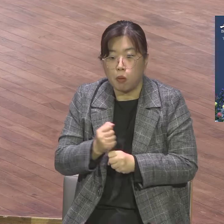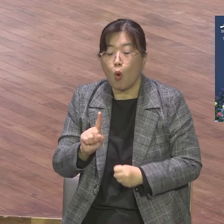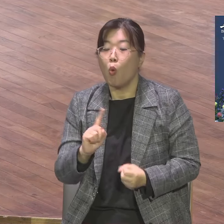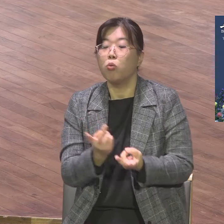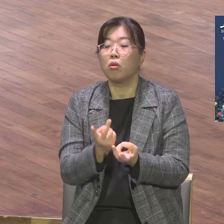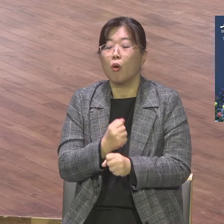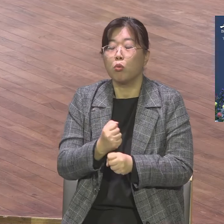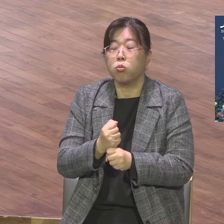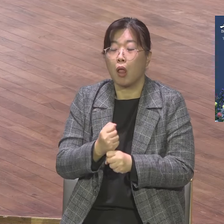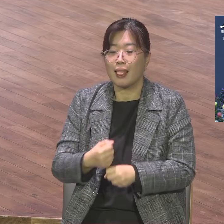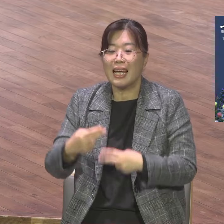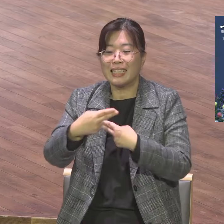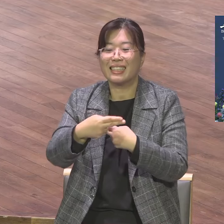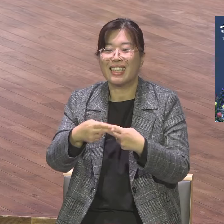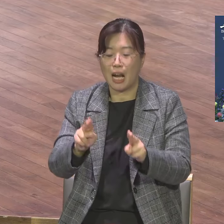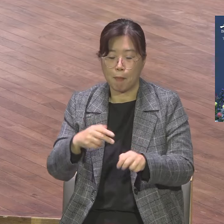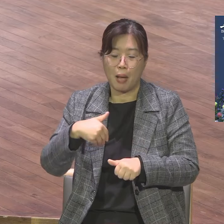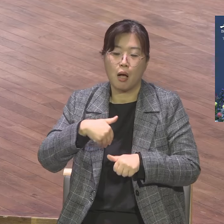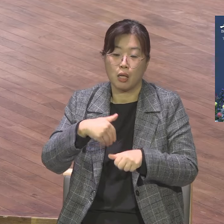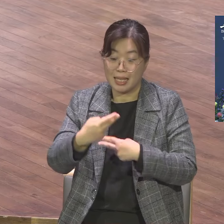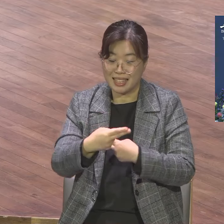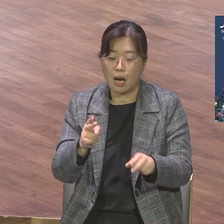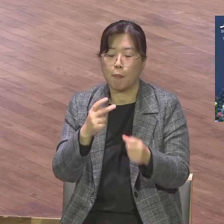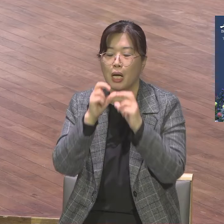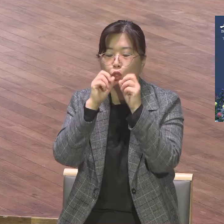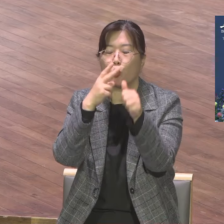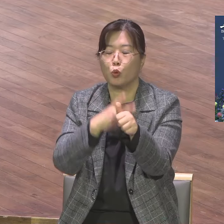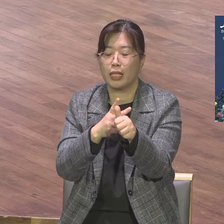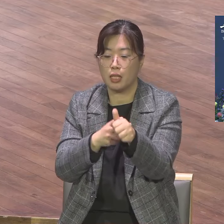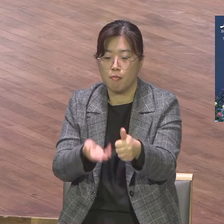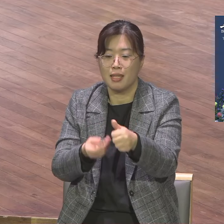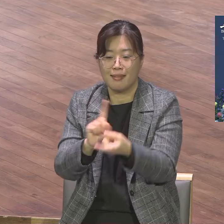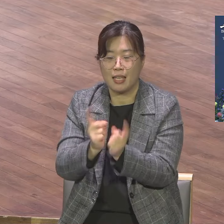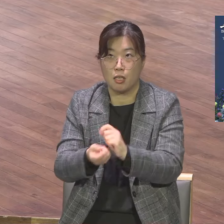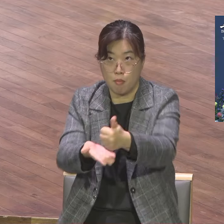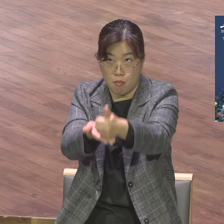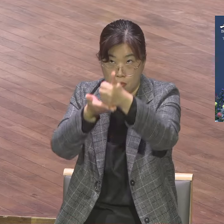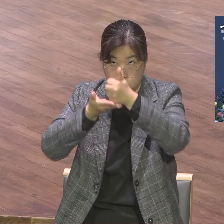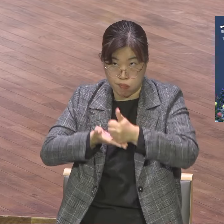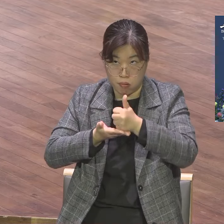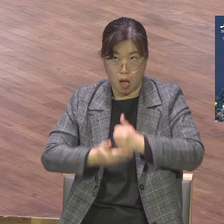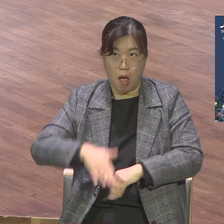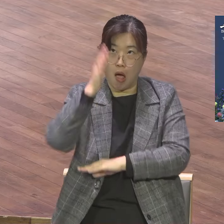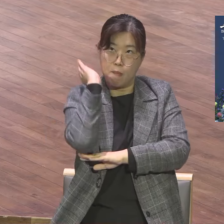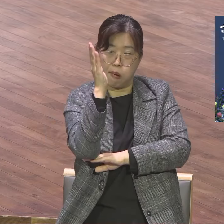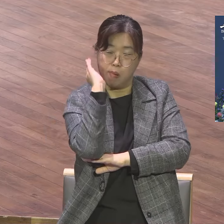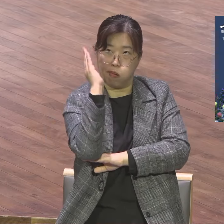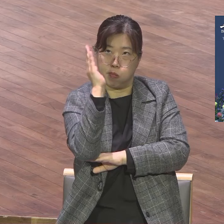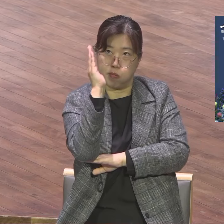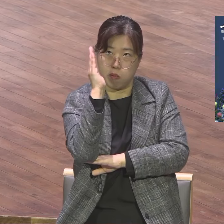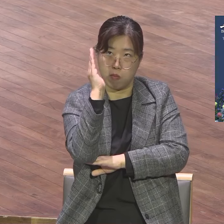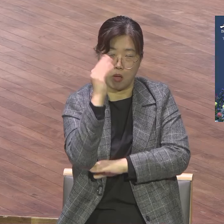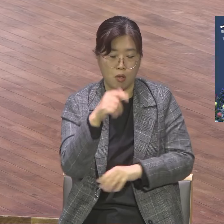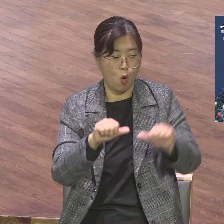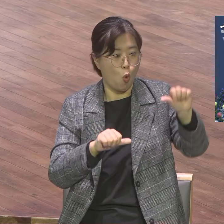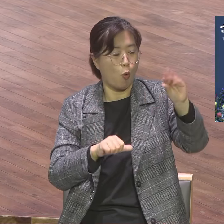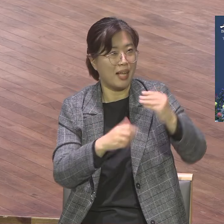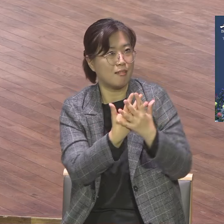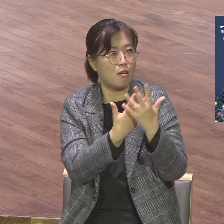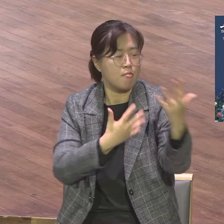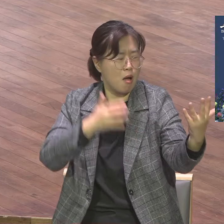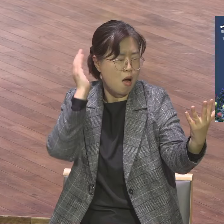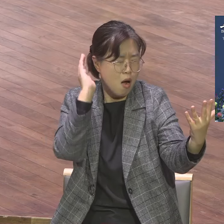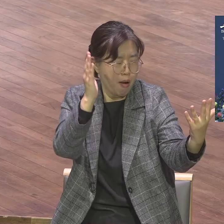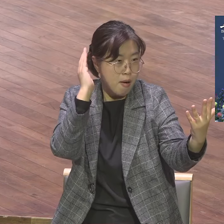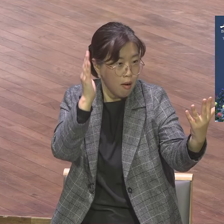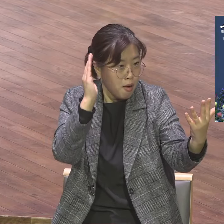거. 그 정무실 선교사님이 막 찍어 보냈더라고. 이런 수가 있냐고. 이런 기회가 왔다고.